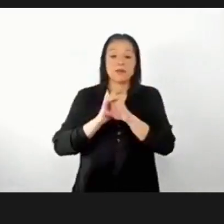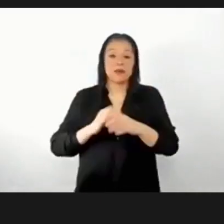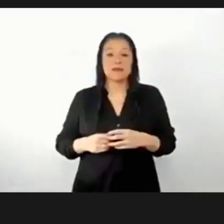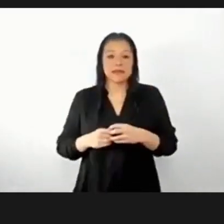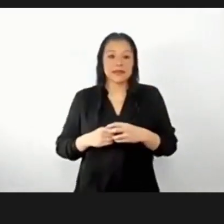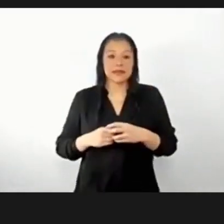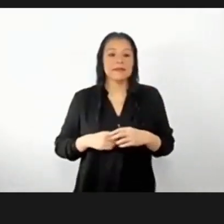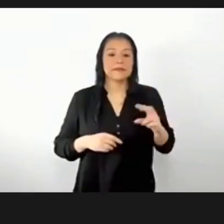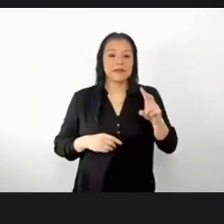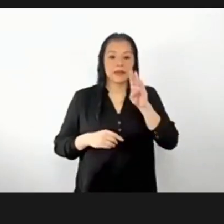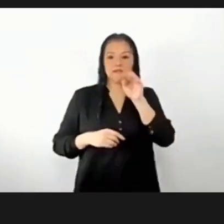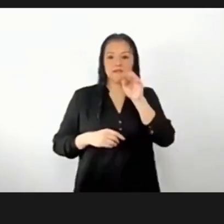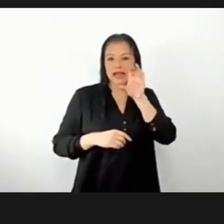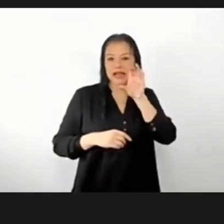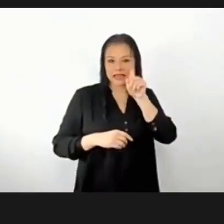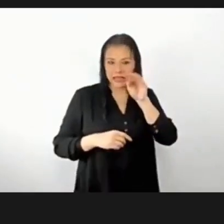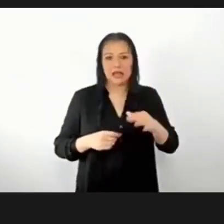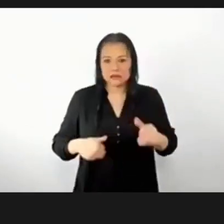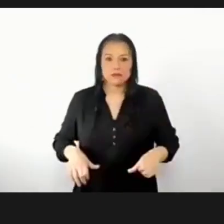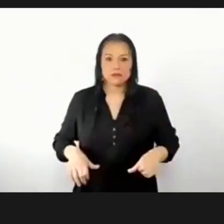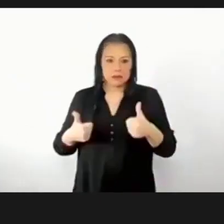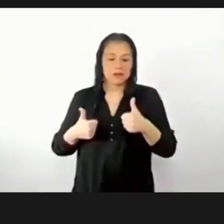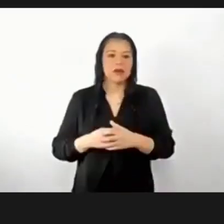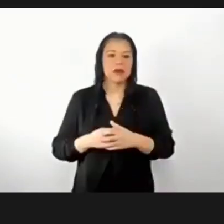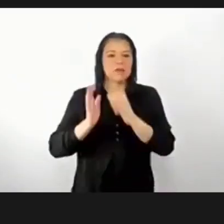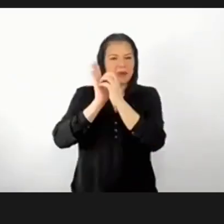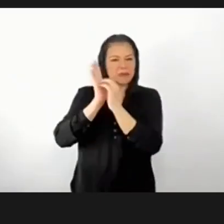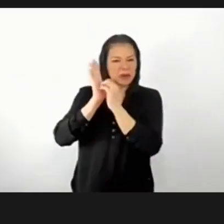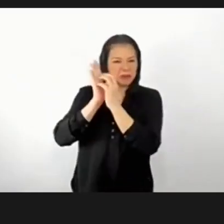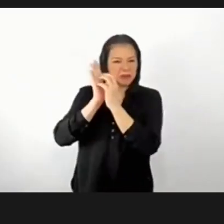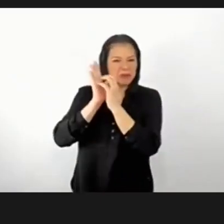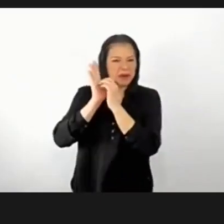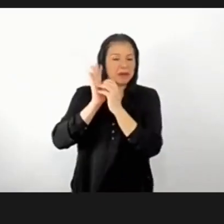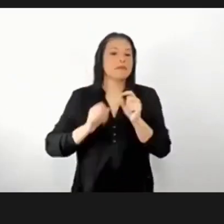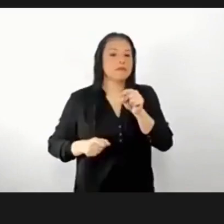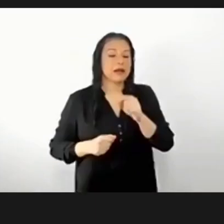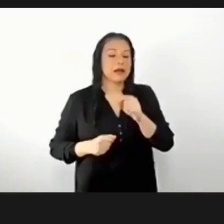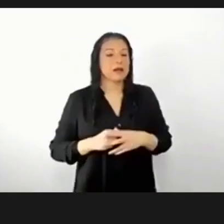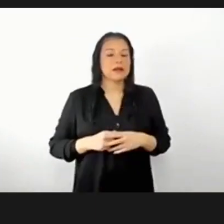vivo, ¿no? Los seres vivos nacen,